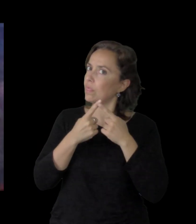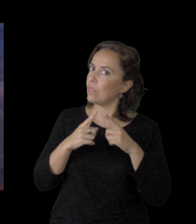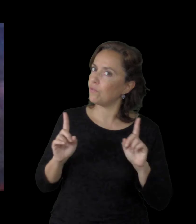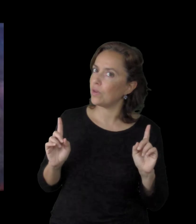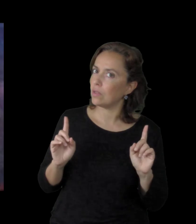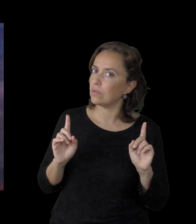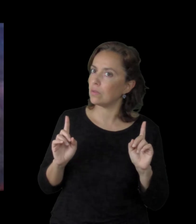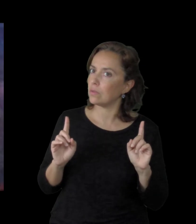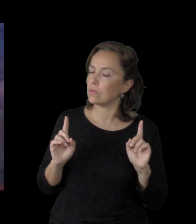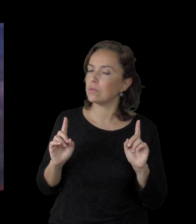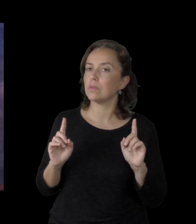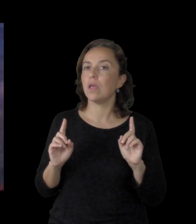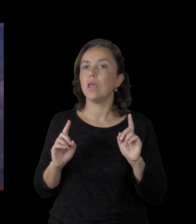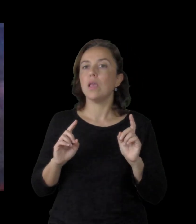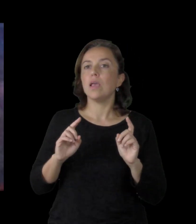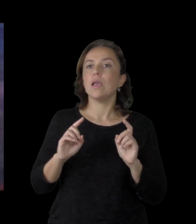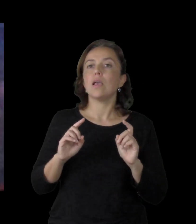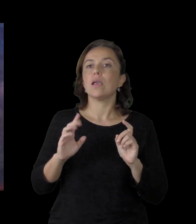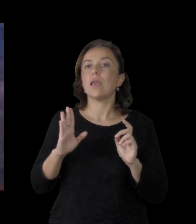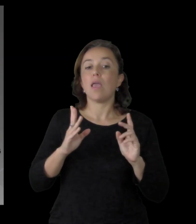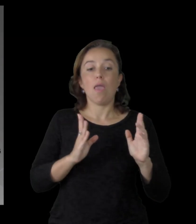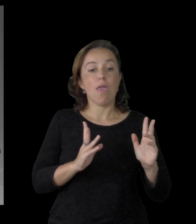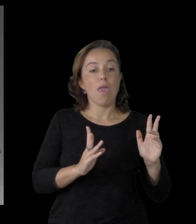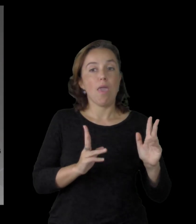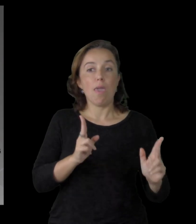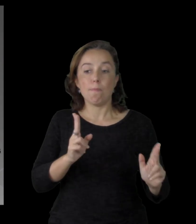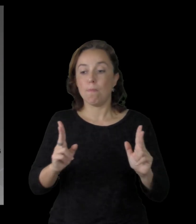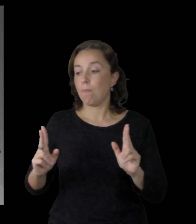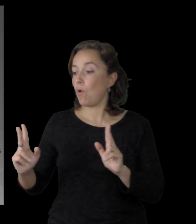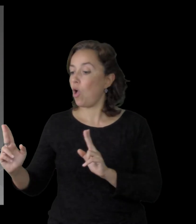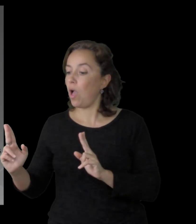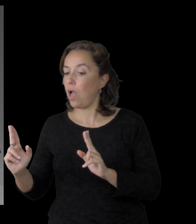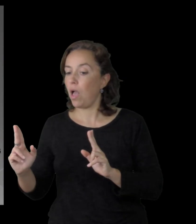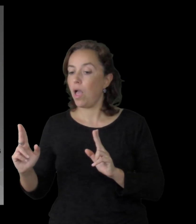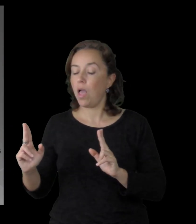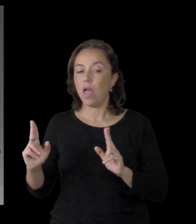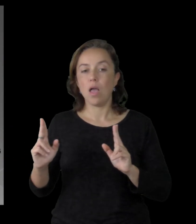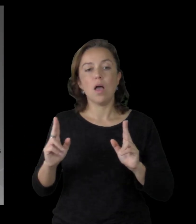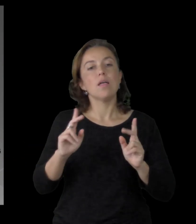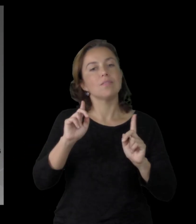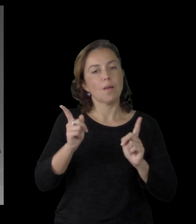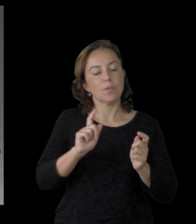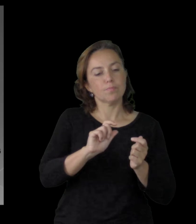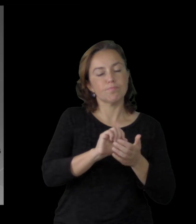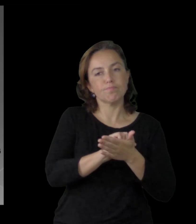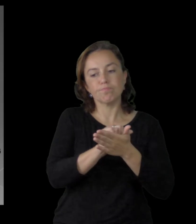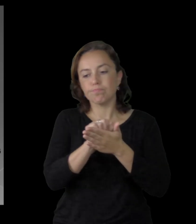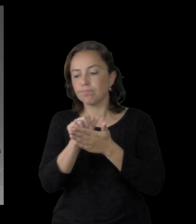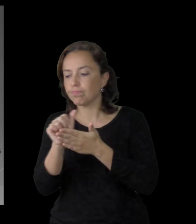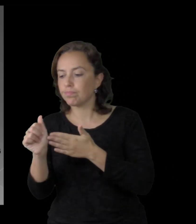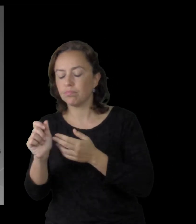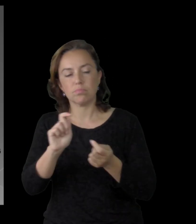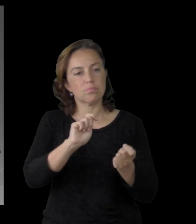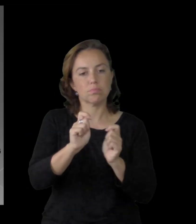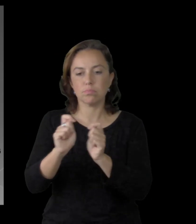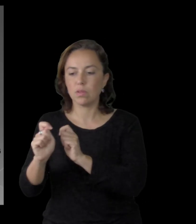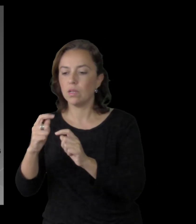van variando a lo largo de las épocas. Ya en el siglo IV después de Cristo, tenemos a uno